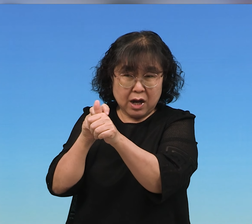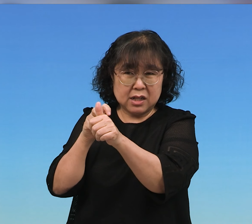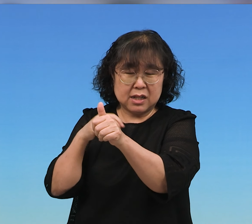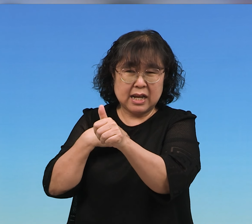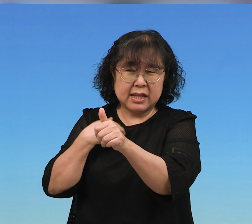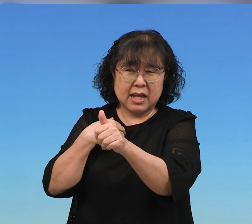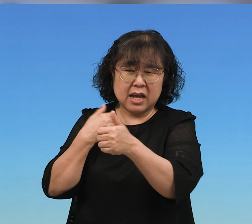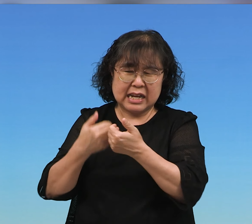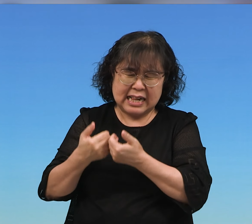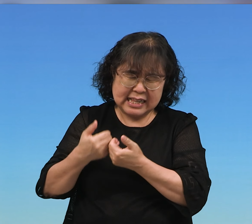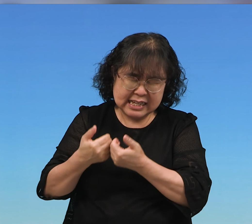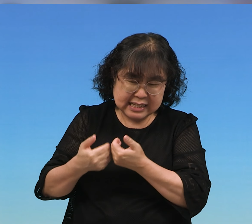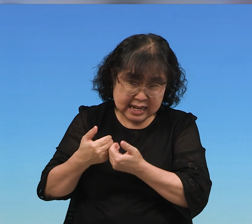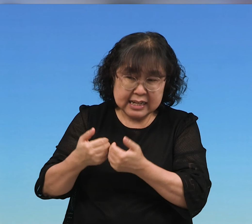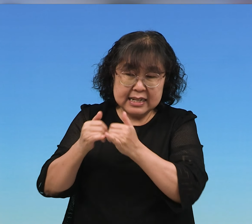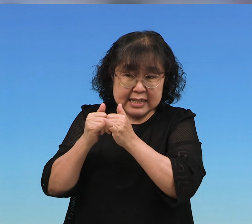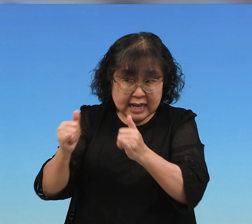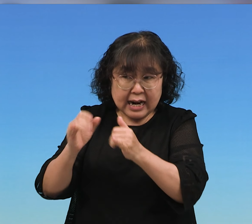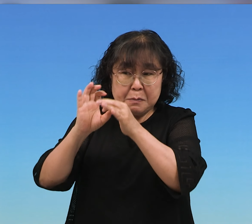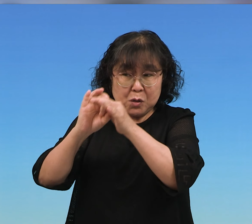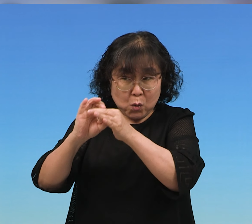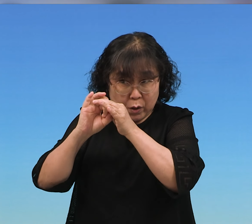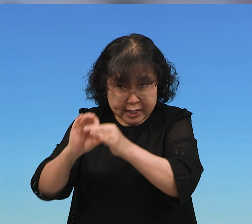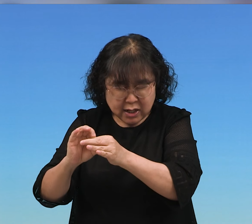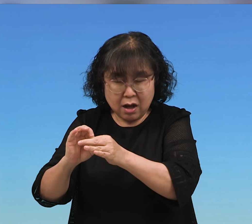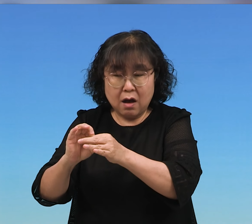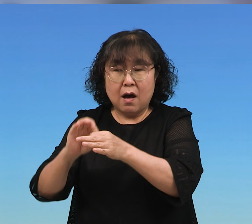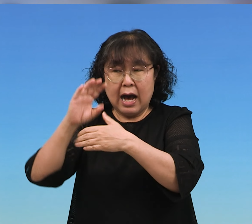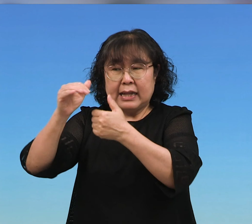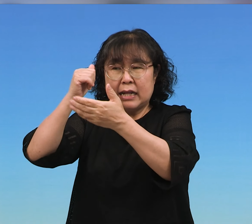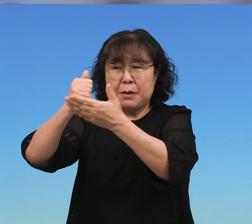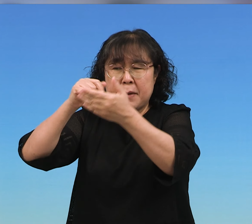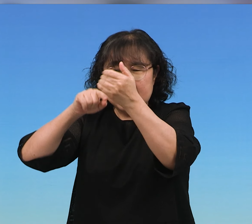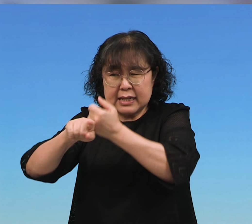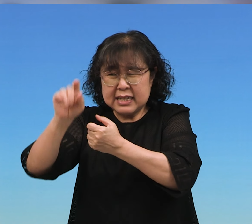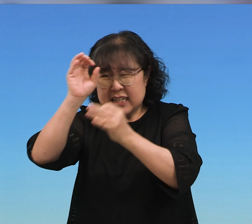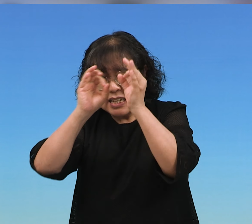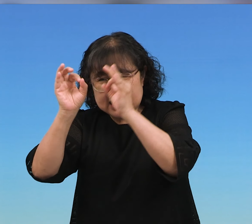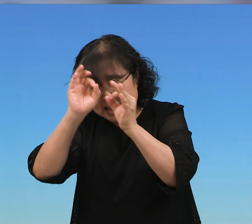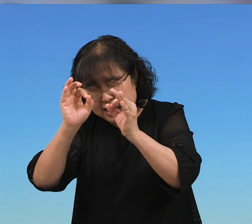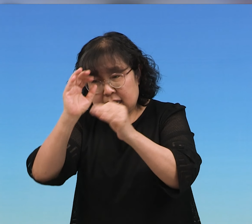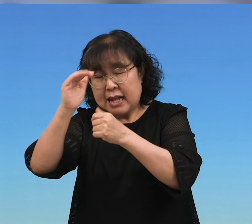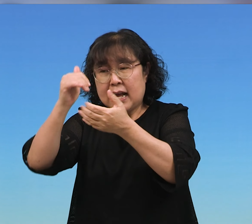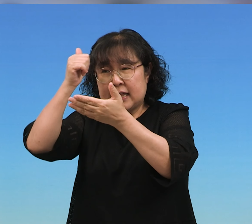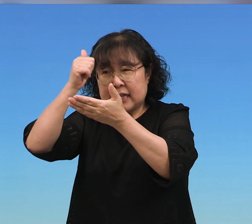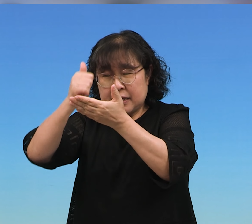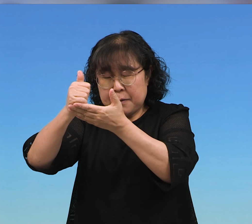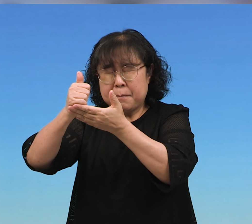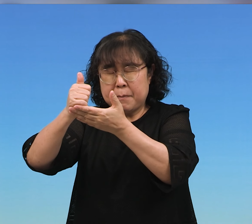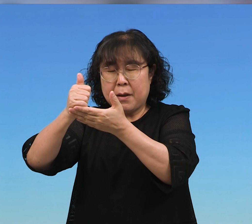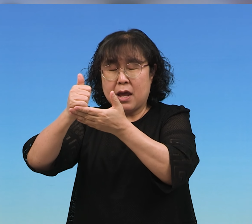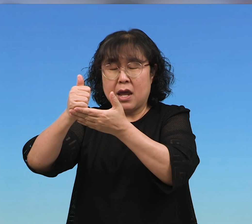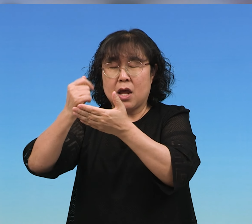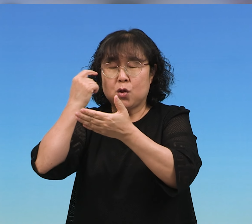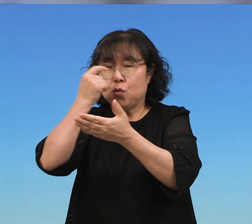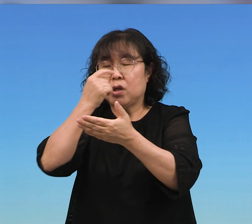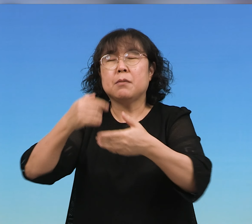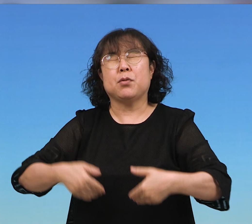영안을 열고 그 배후에 계시는 하나님을 볼 줄 아는 눈이 있어야 되는데 이게 없으니까 맨날 인간관계가 괴로운 거